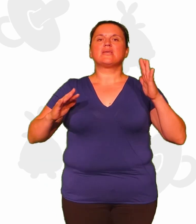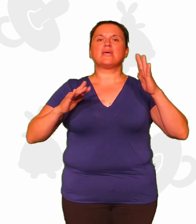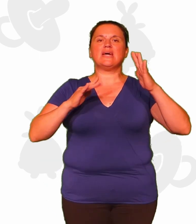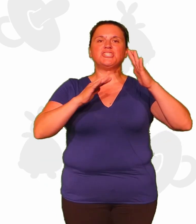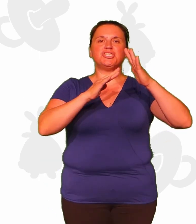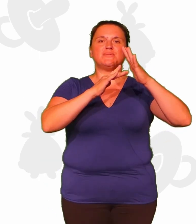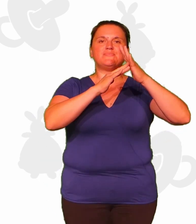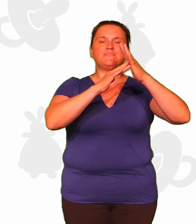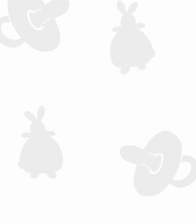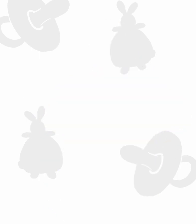Crèche.